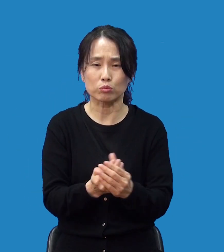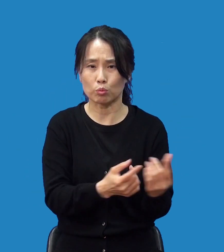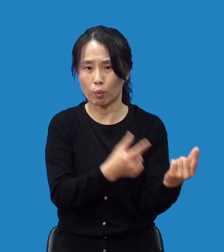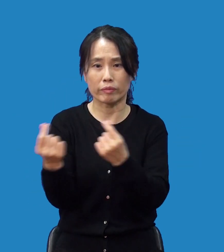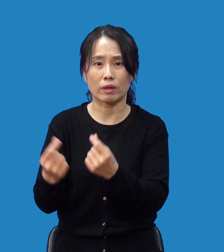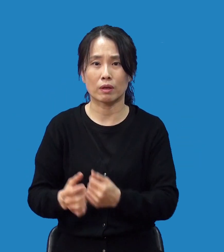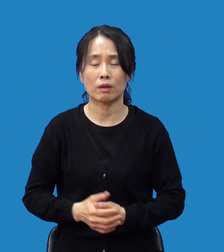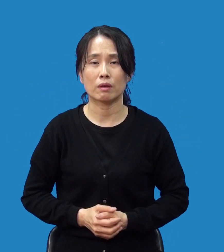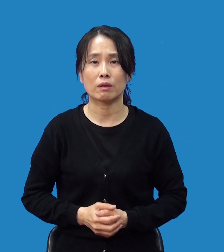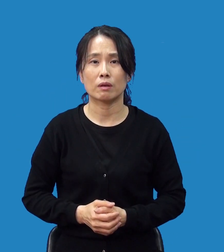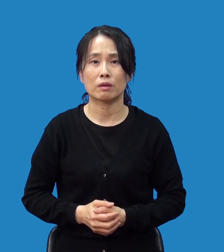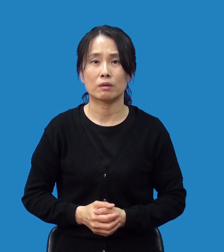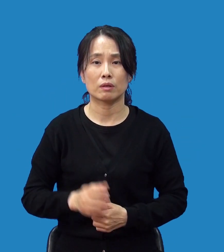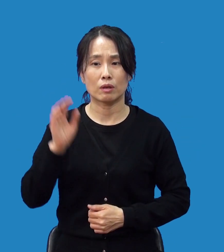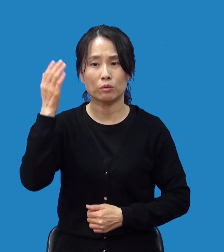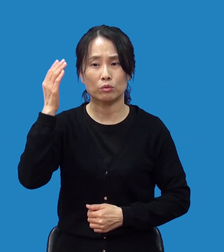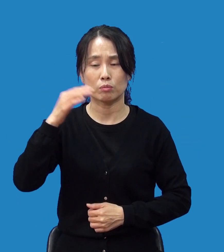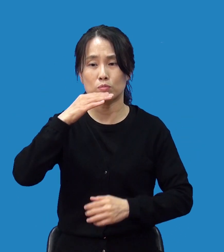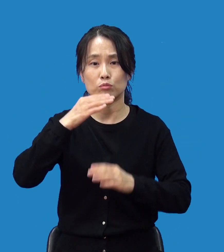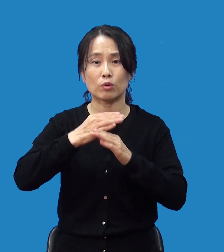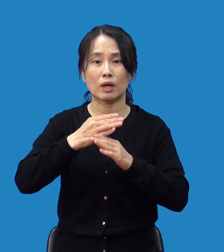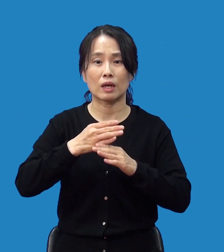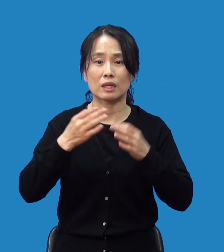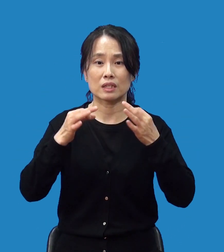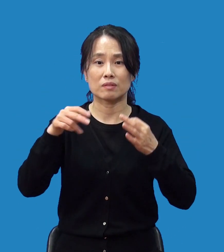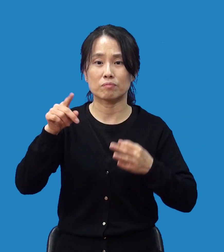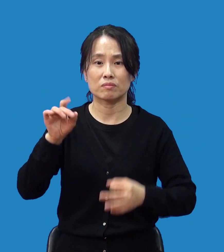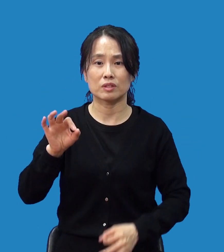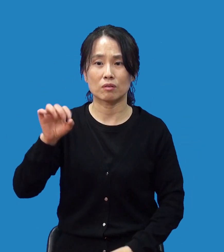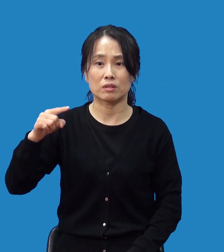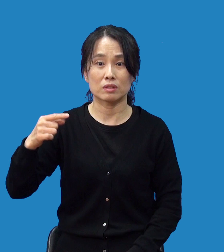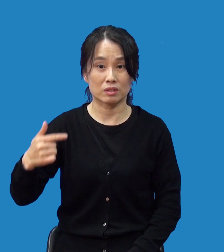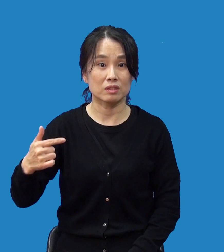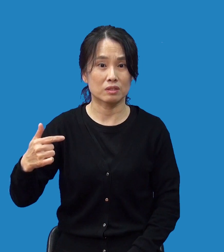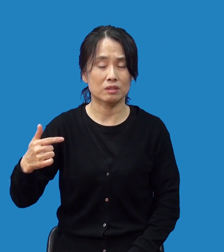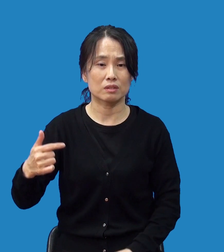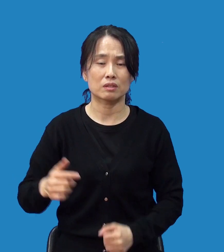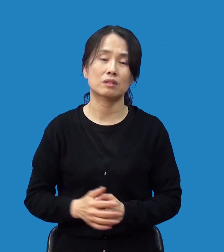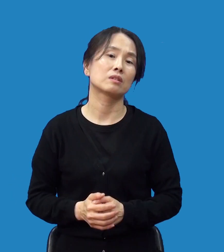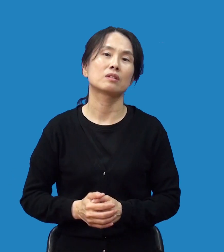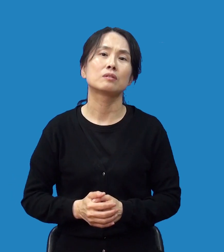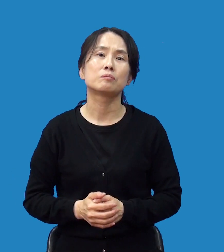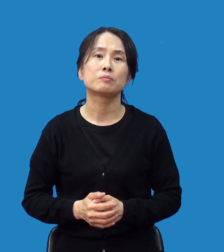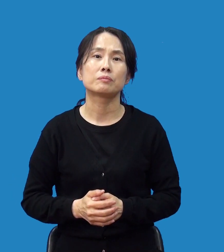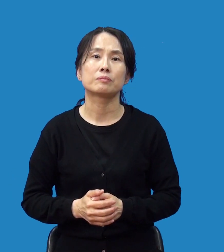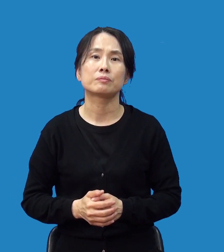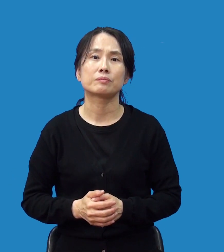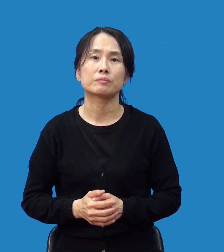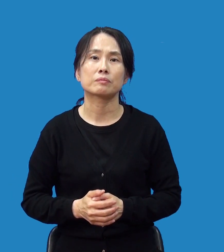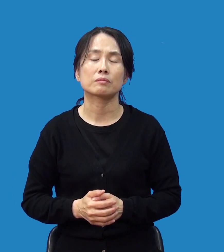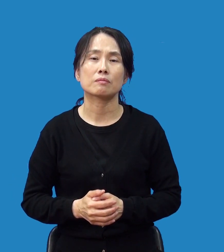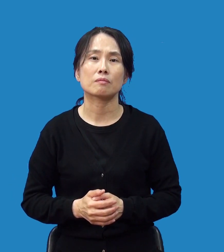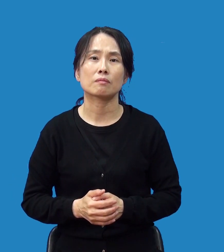여러분 최근에 북한 김정은이 우리 대한민국을 주적이라고